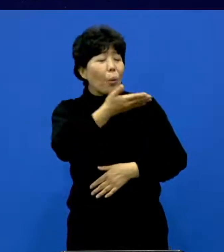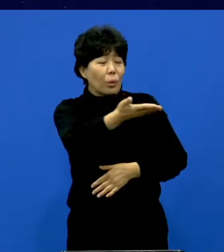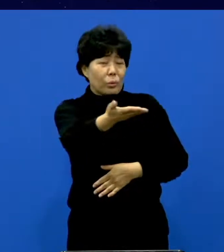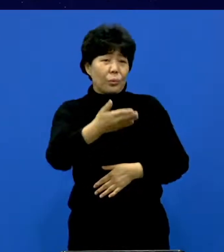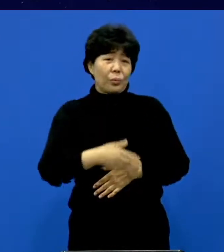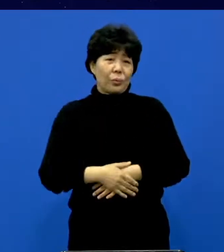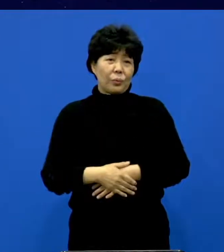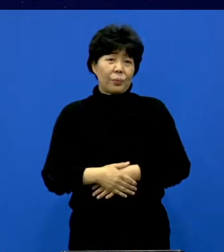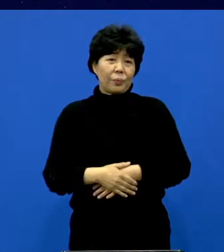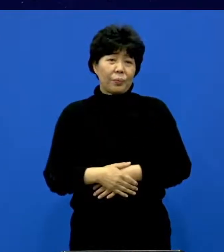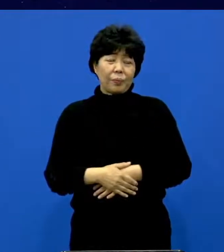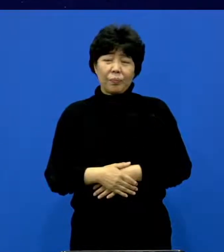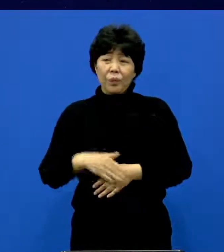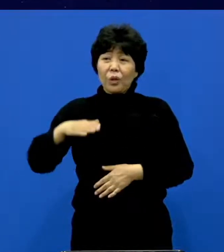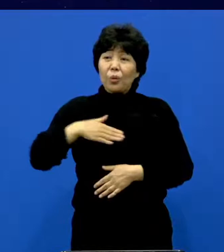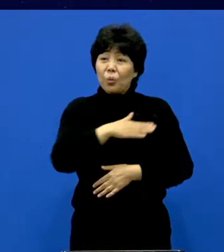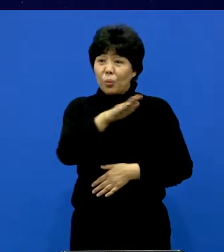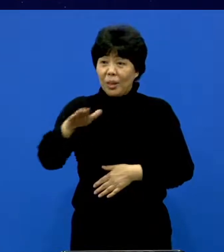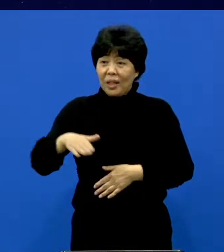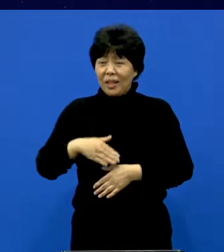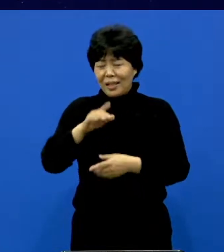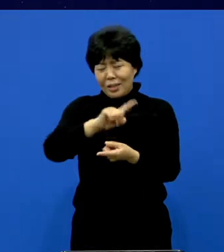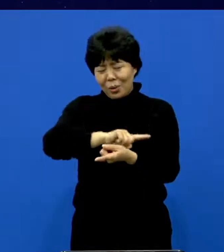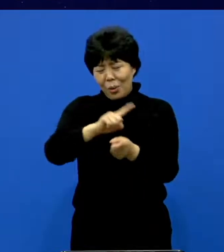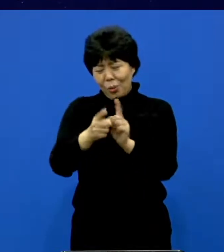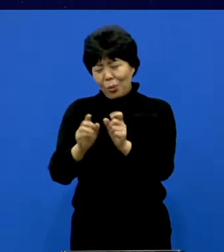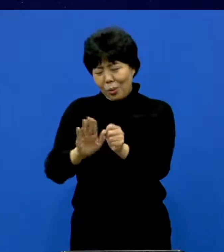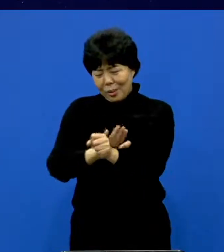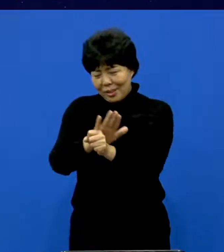우리끼리 정말 사랑하라는 거예요.